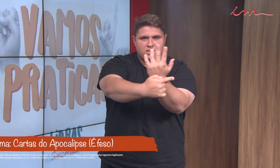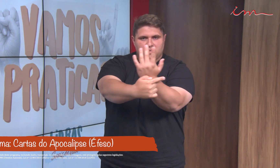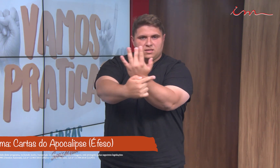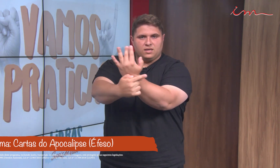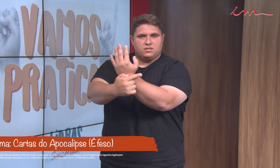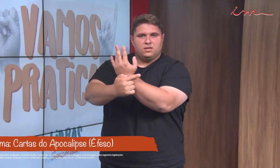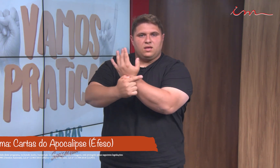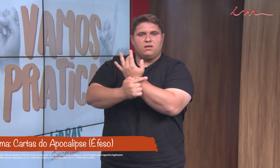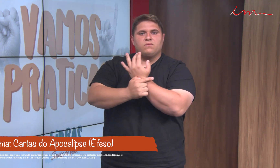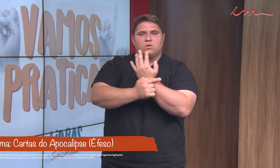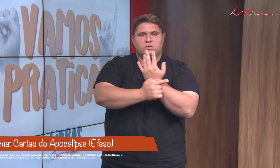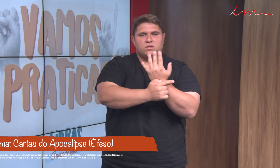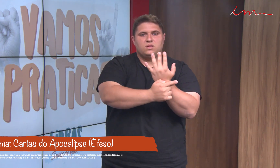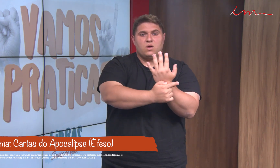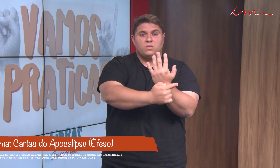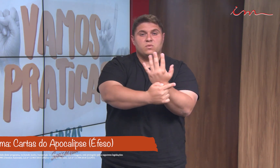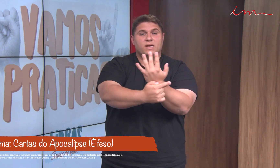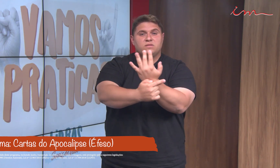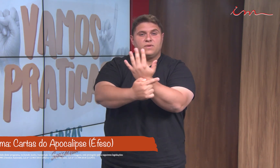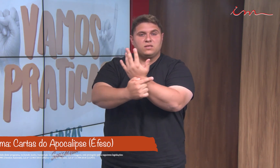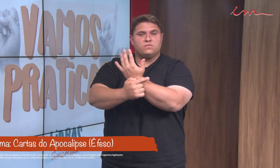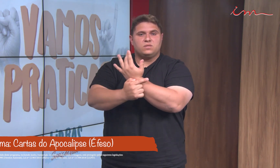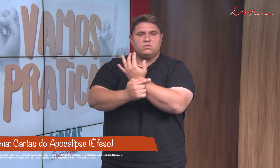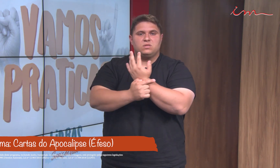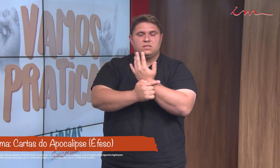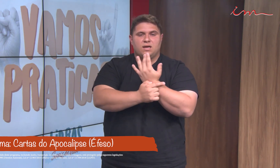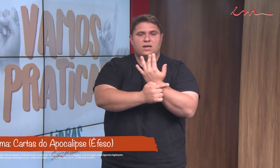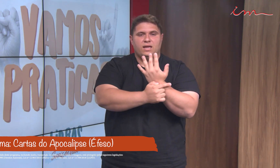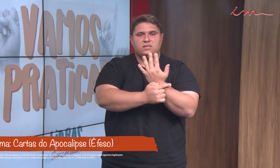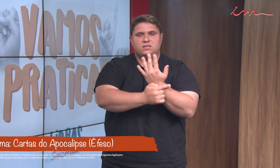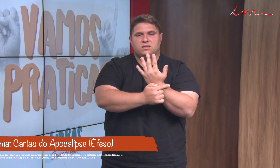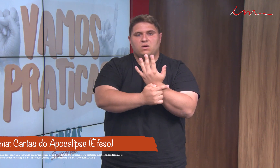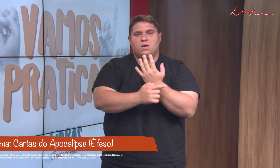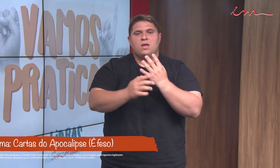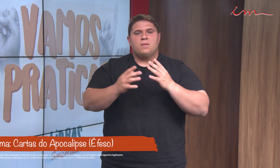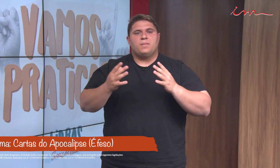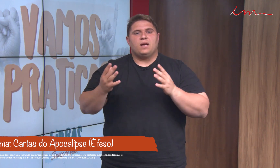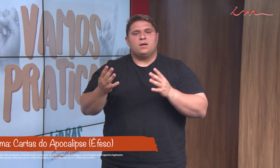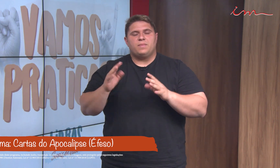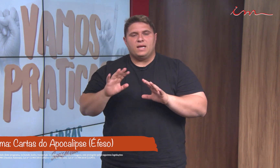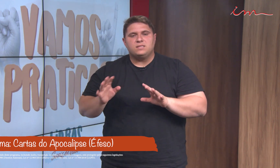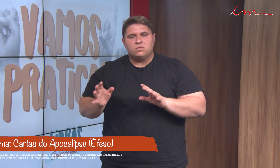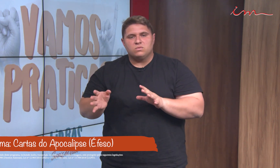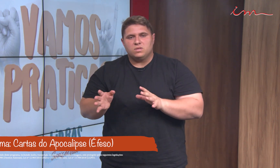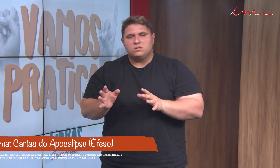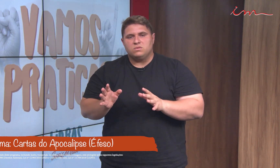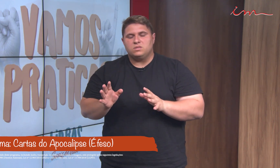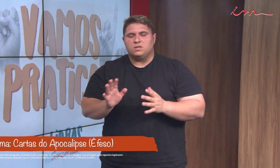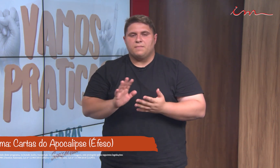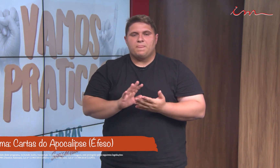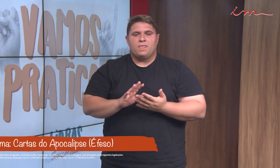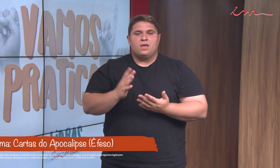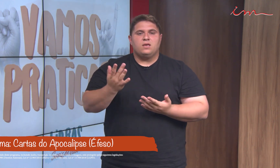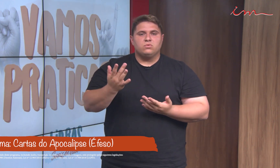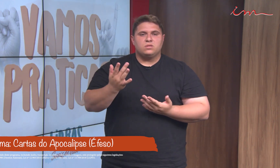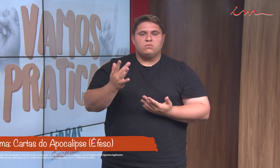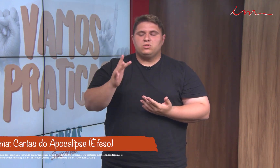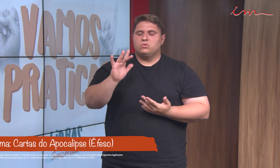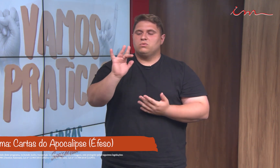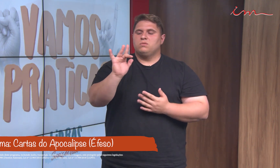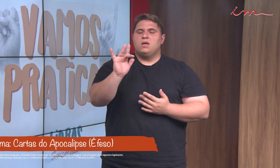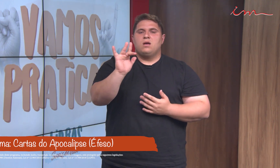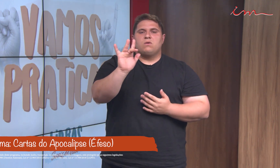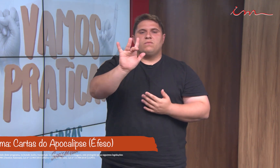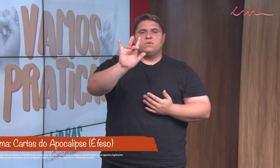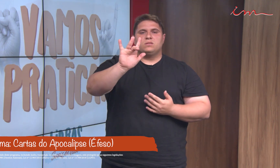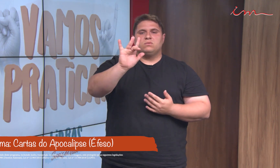7 castiçais em volta. Então é muito mais fácil vocês utilizarem este sinal para esse contexto em si. E o sinal de